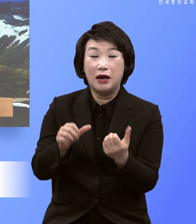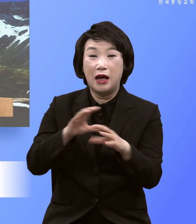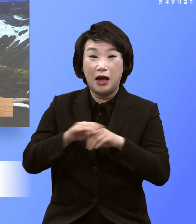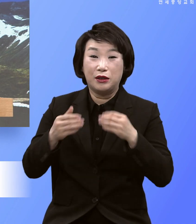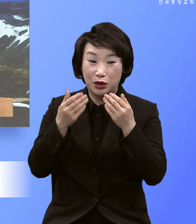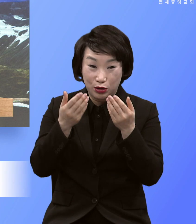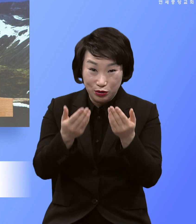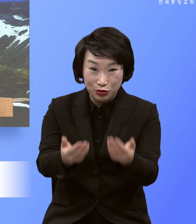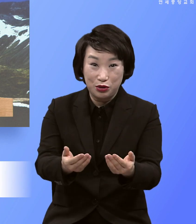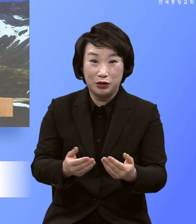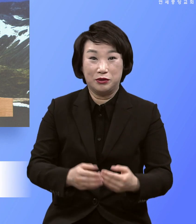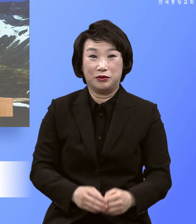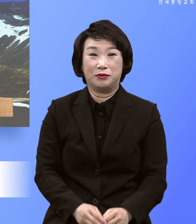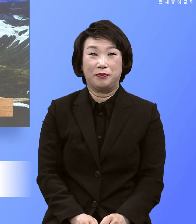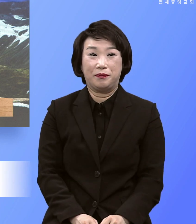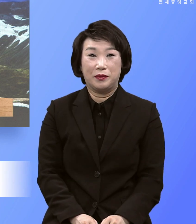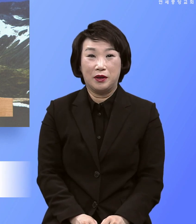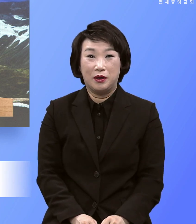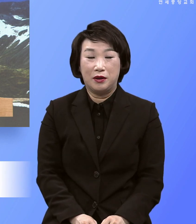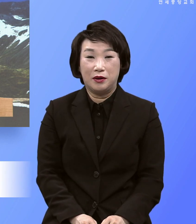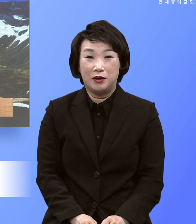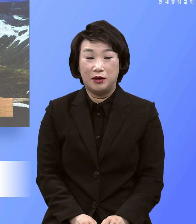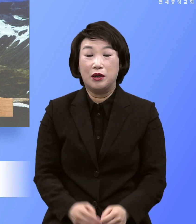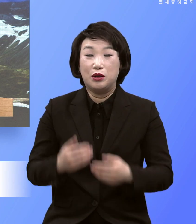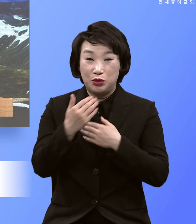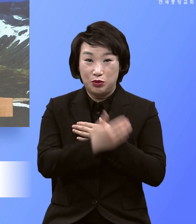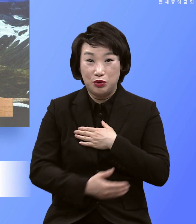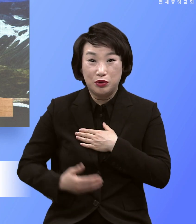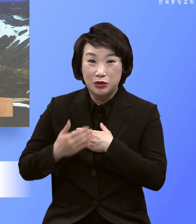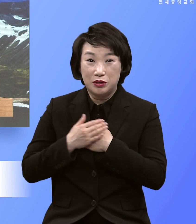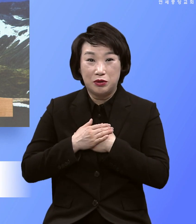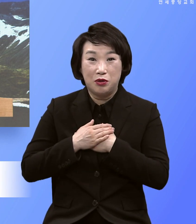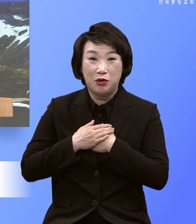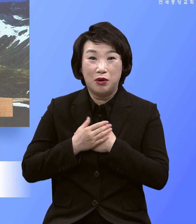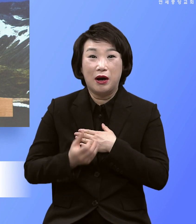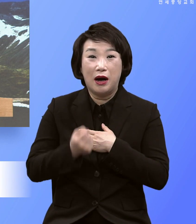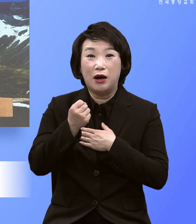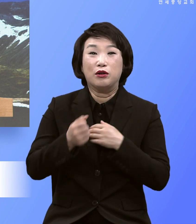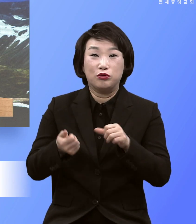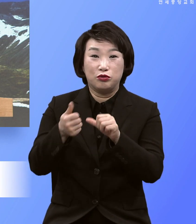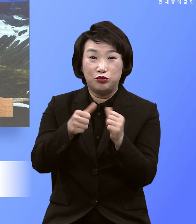해결해 주시기 위해서 육신